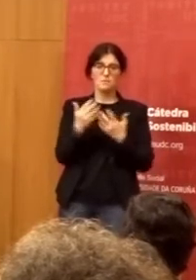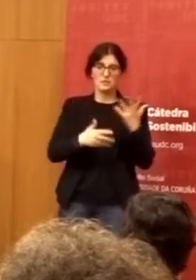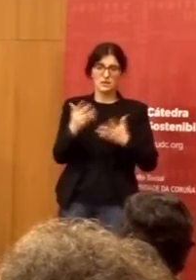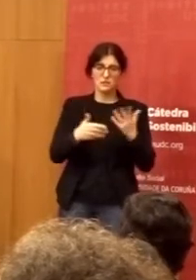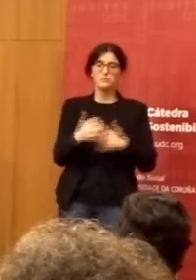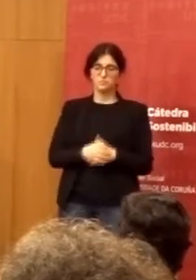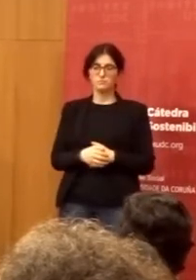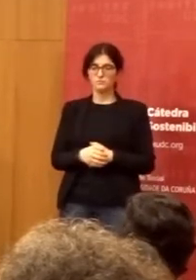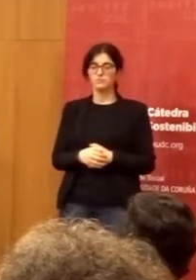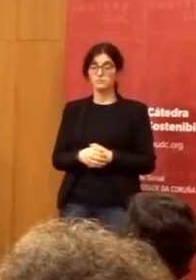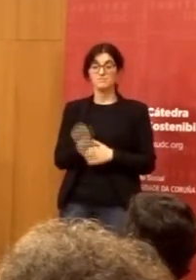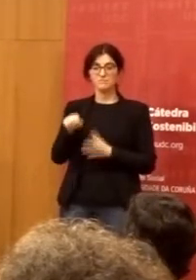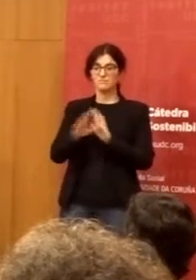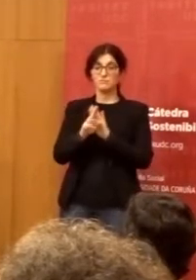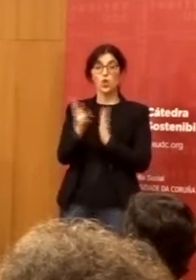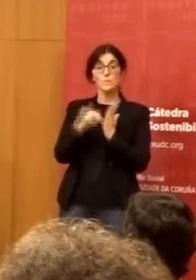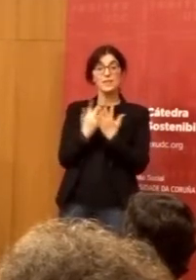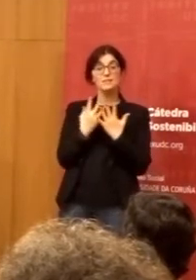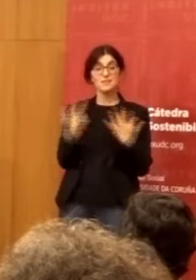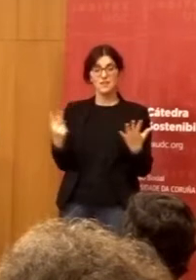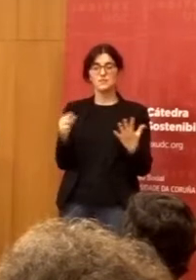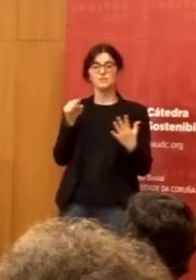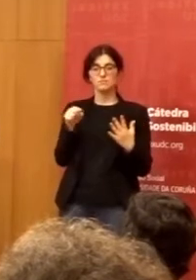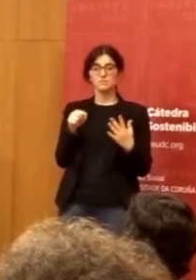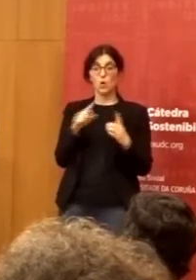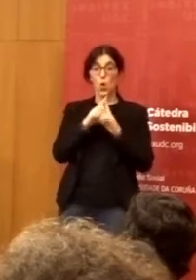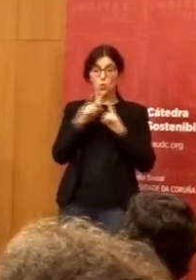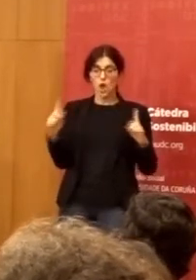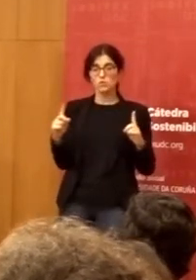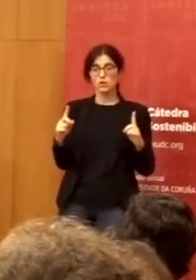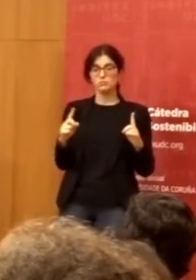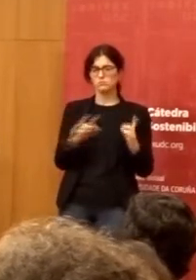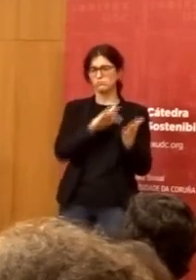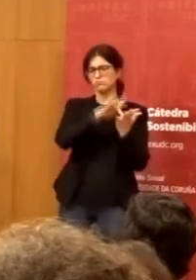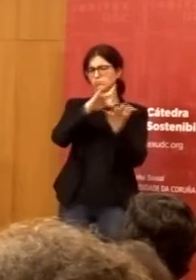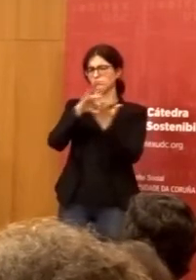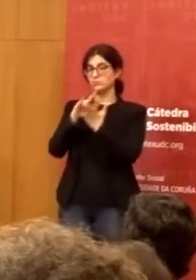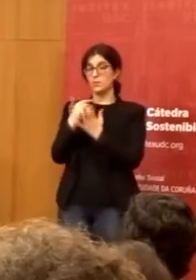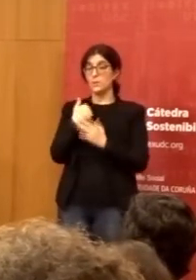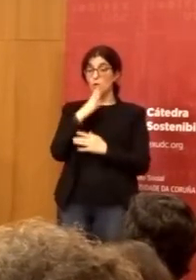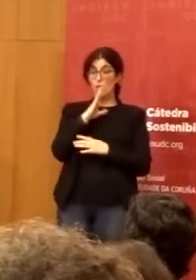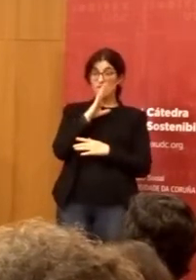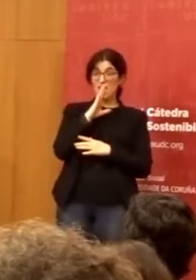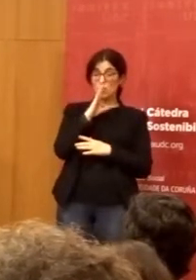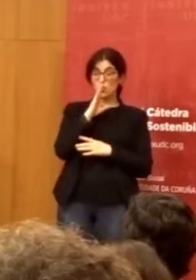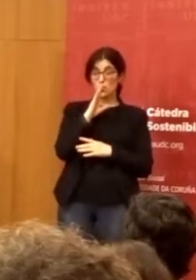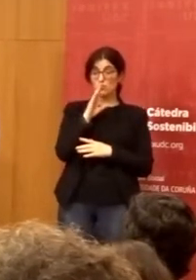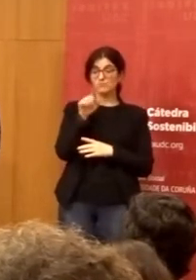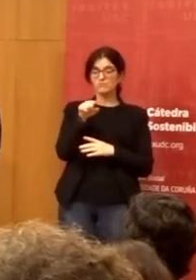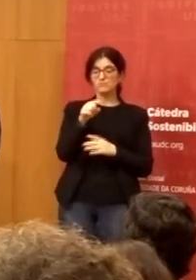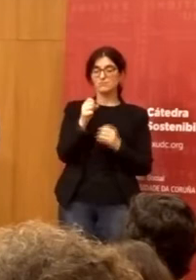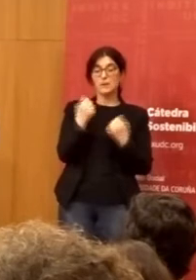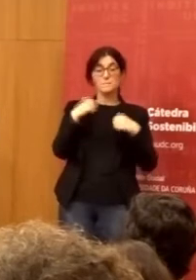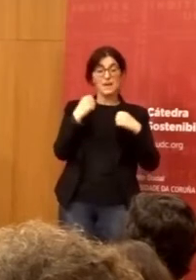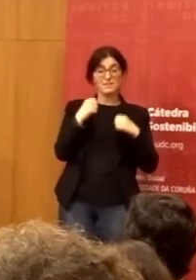mi año, 2017. Un año en el que me han pasado muchas cosas. En febrero me informan que me trasladan de prácticas de ayudante de